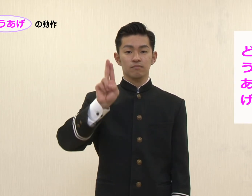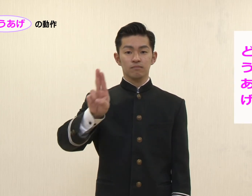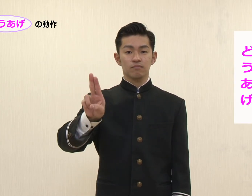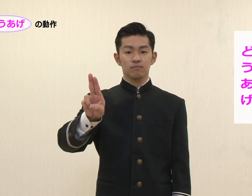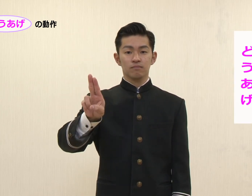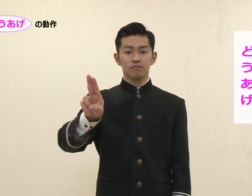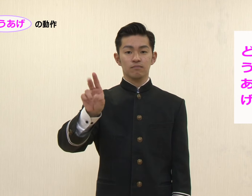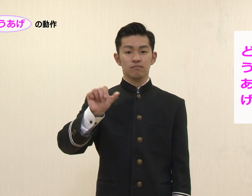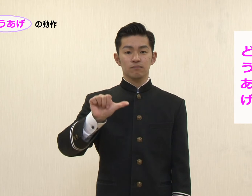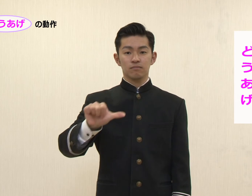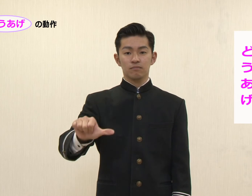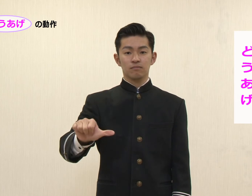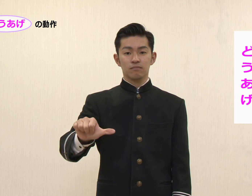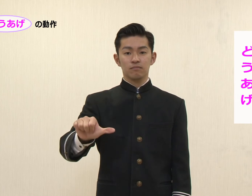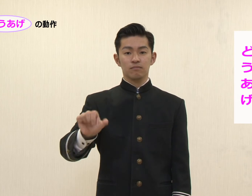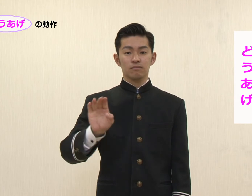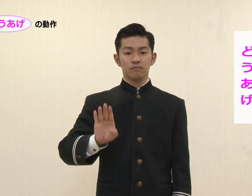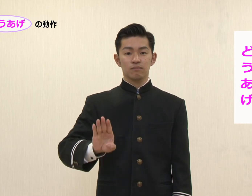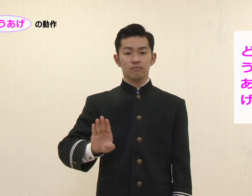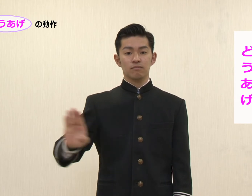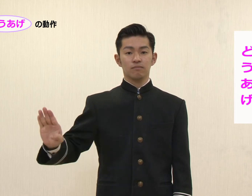うあげ。